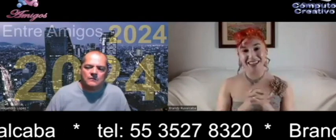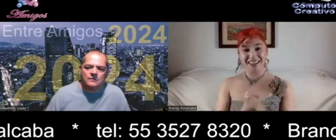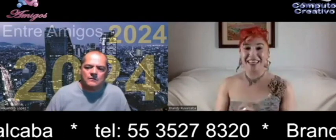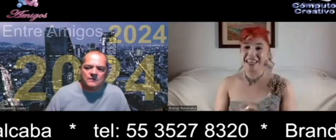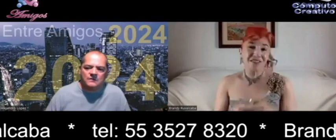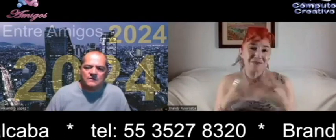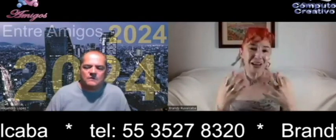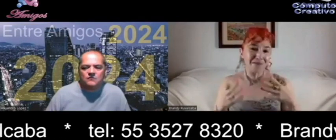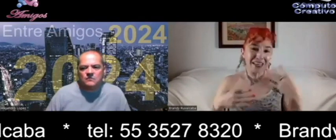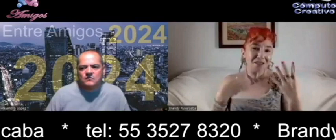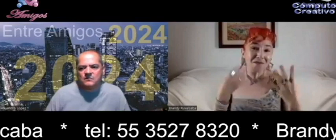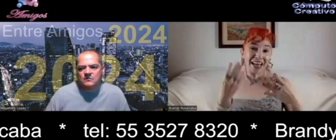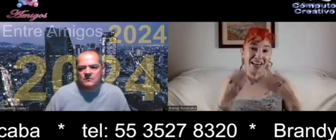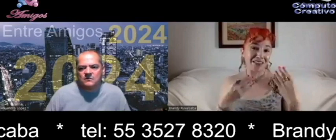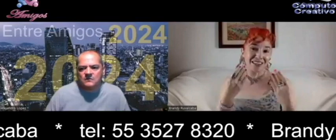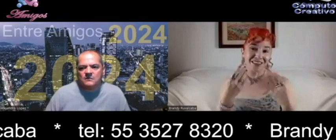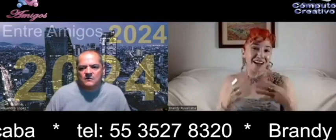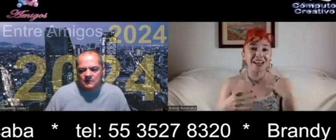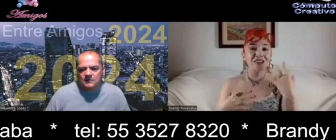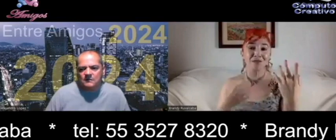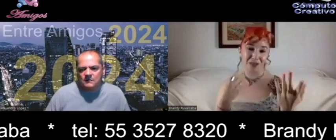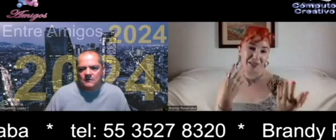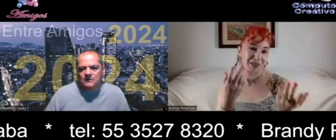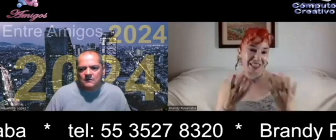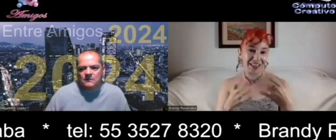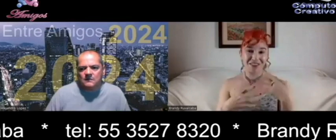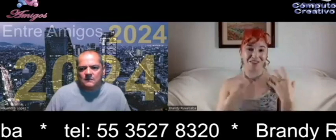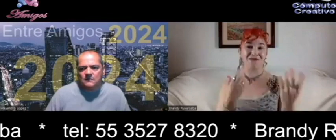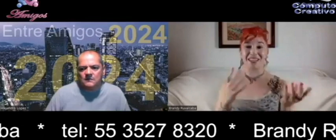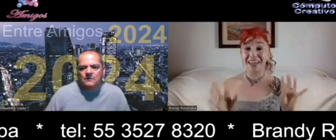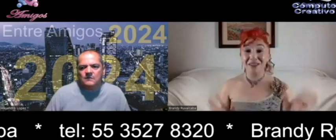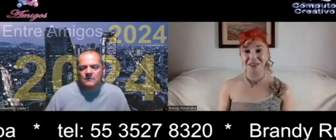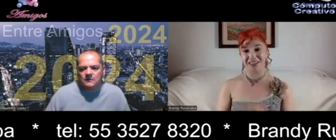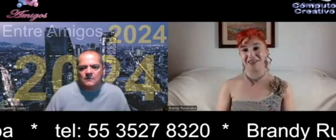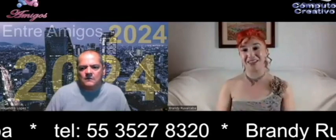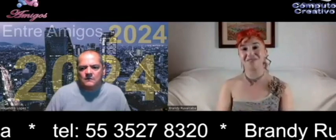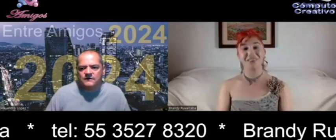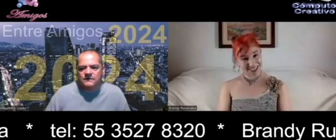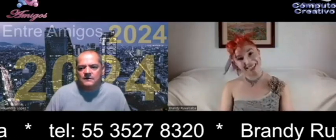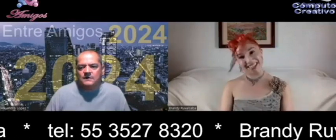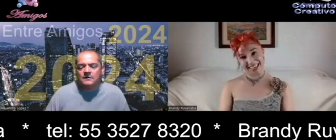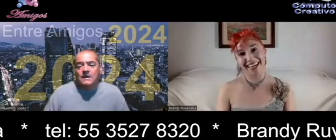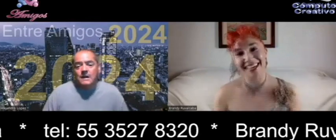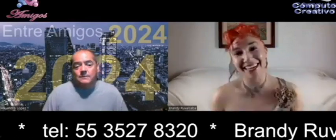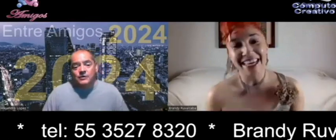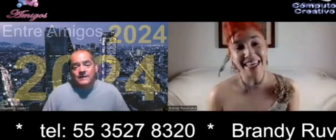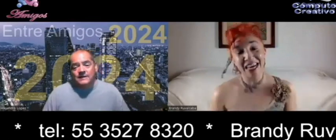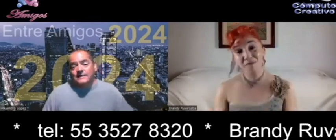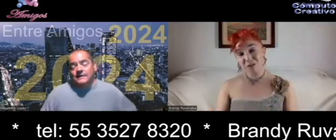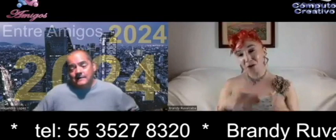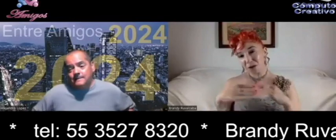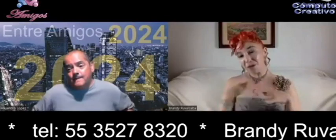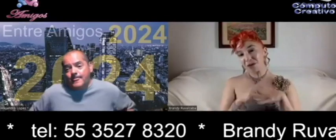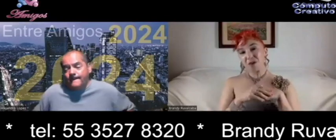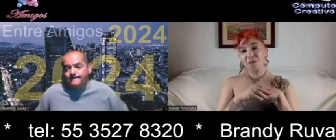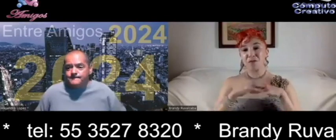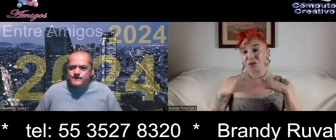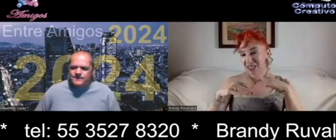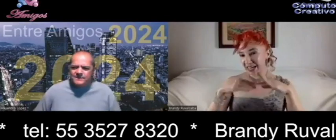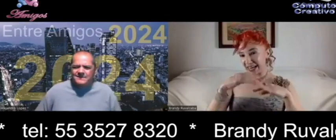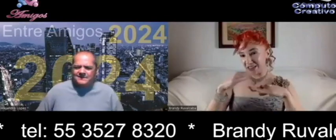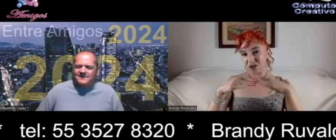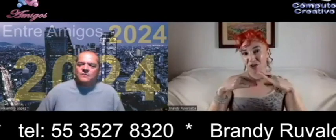manos. Y eso es para mí, es un baile. Mientras estoy hablando, me estoy expresando, estoy comunicándome con las manos. Por eso inicié. Y ya pues poco a poco, pues